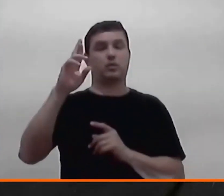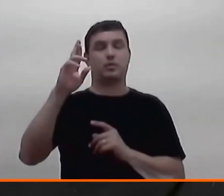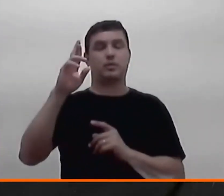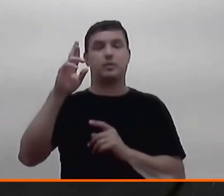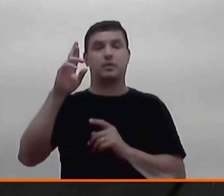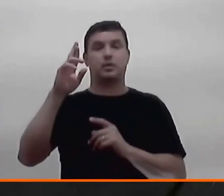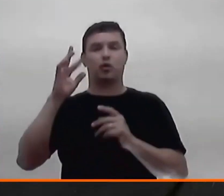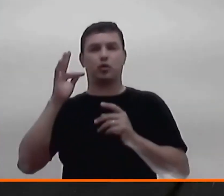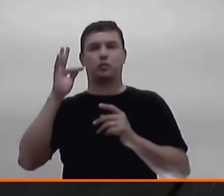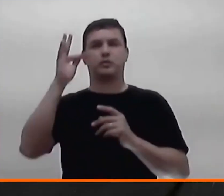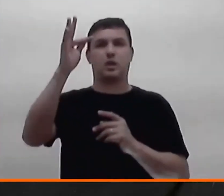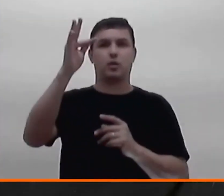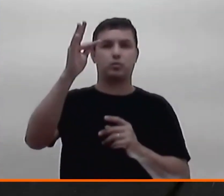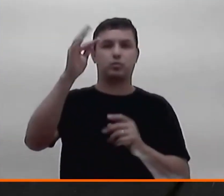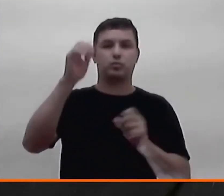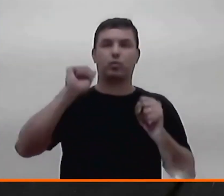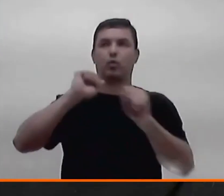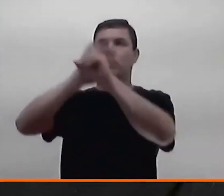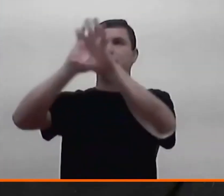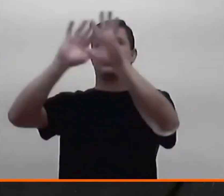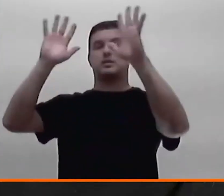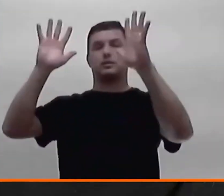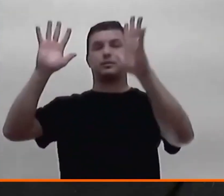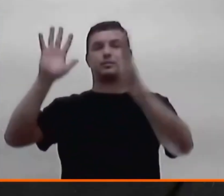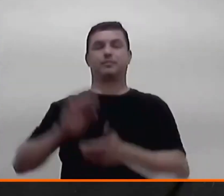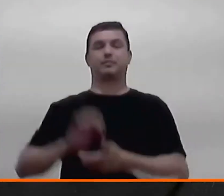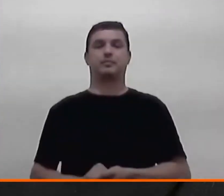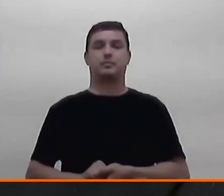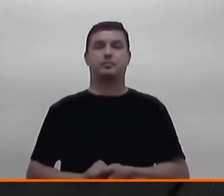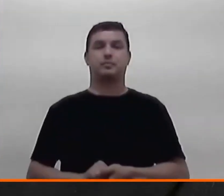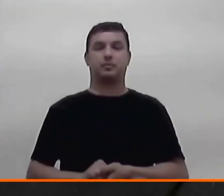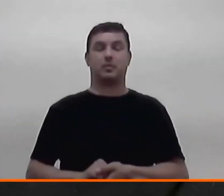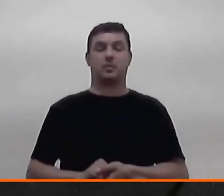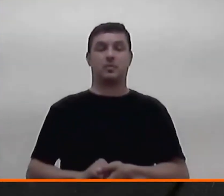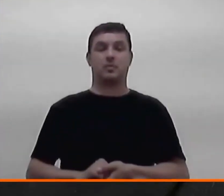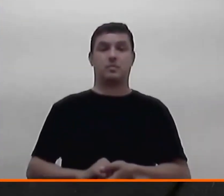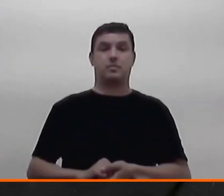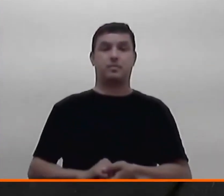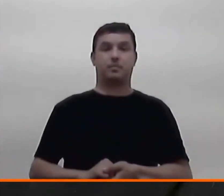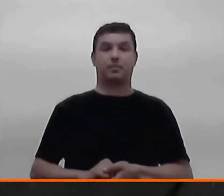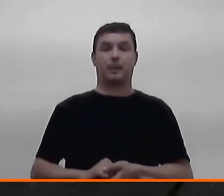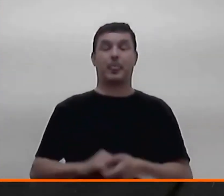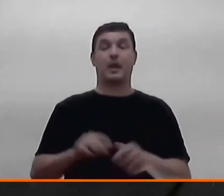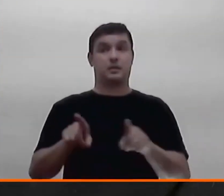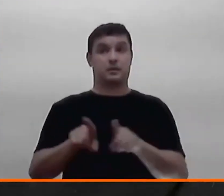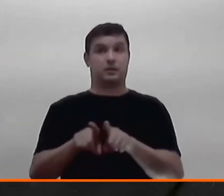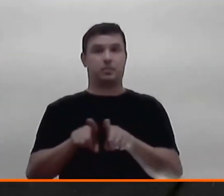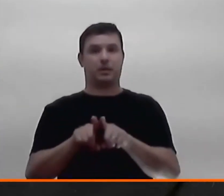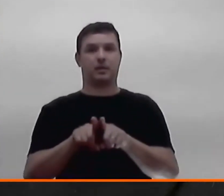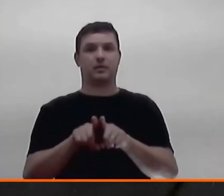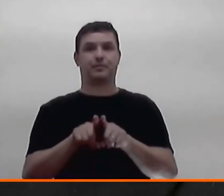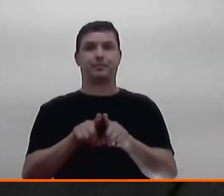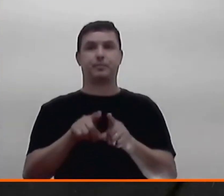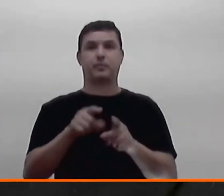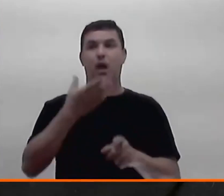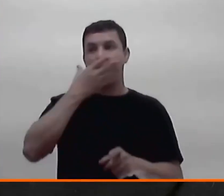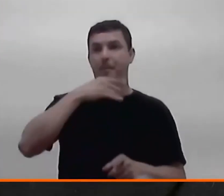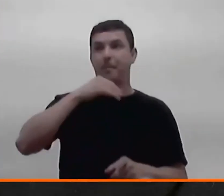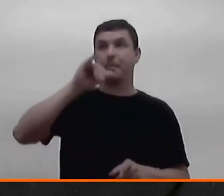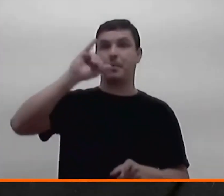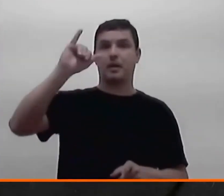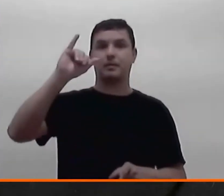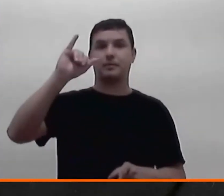Jesus. E aí, versículo 8, o pai fala com o filho: pede-me,